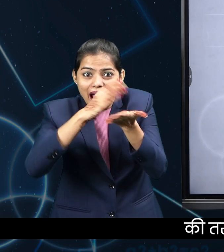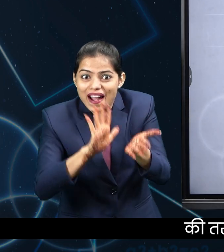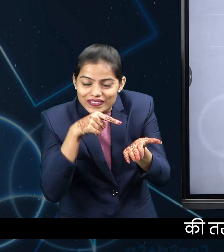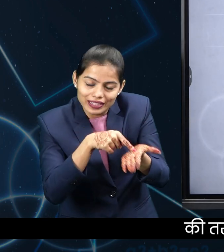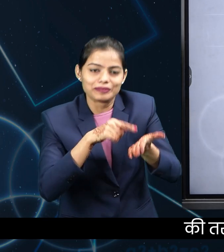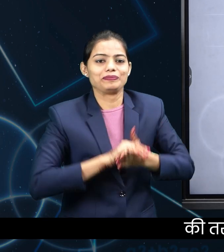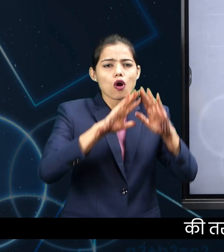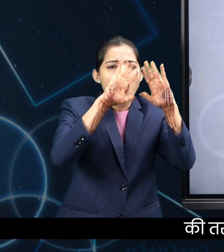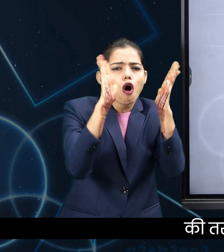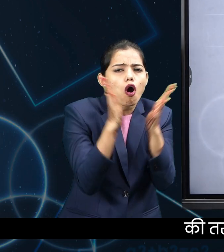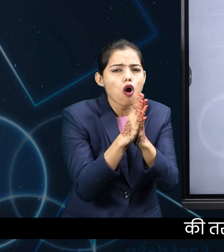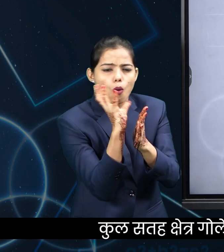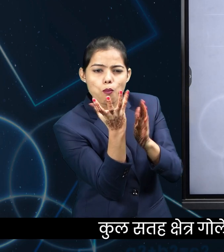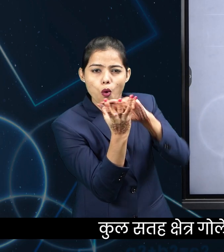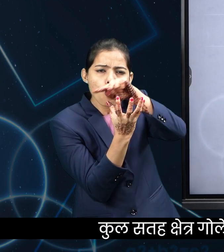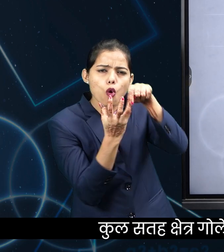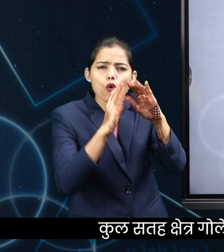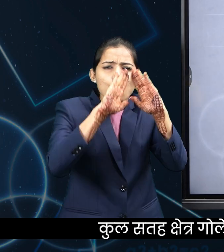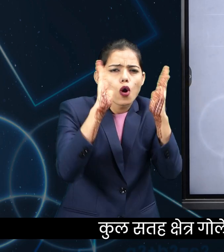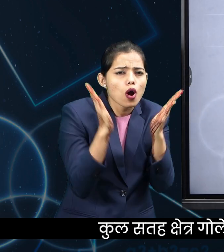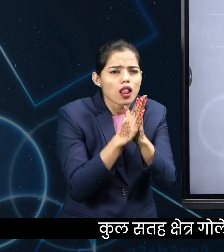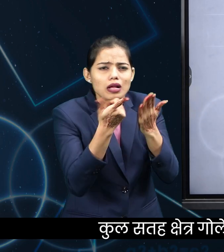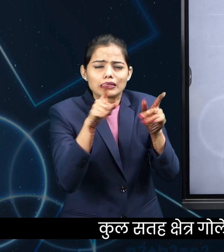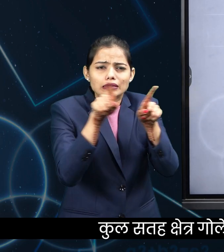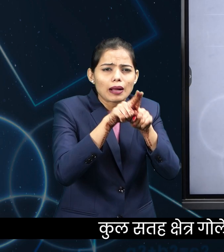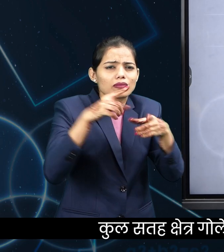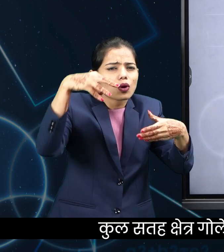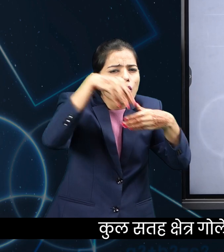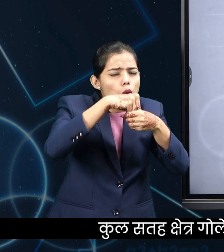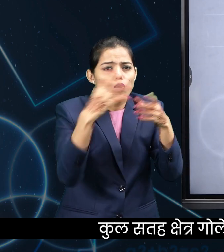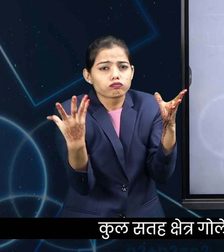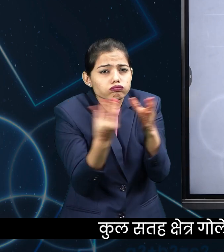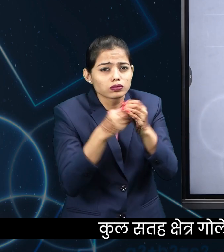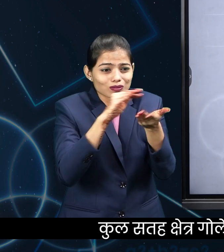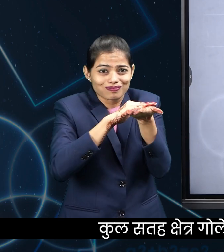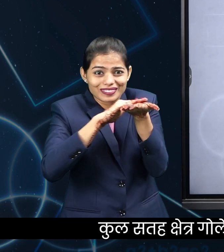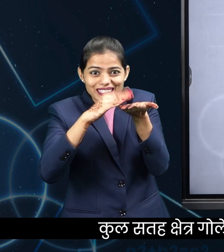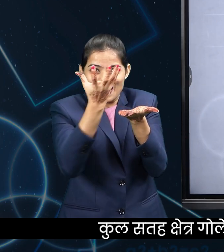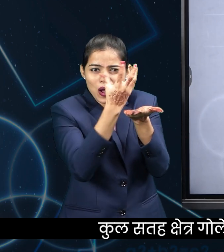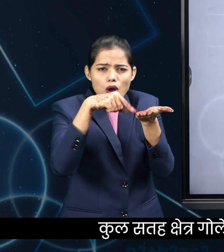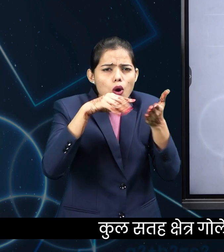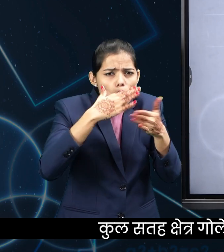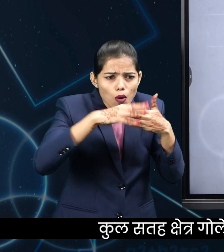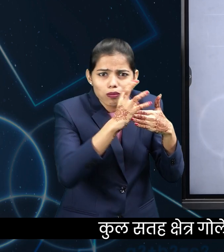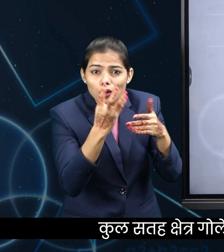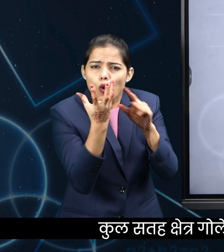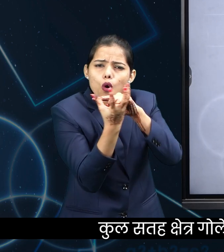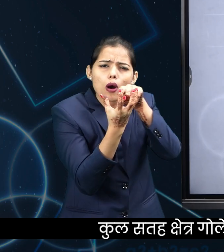पार्श्व सतह नहीं होती है। कुल सतह क्षेत्र गोले की पूरी घुमावदार सतह का संयुक्त